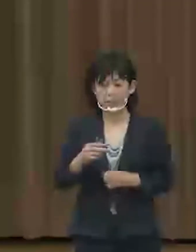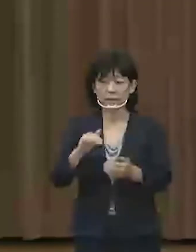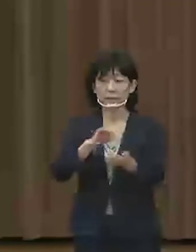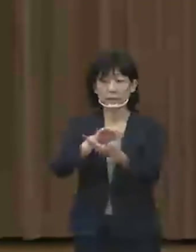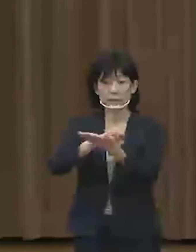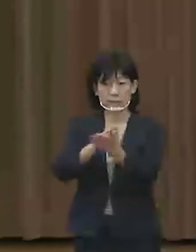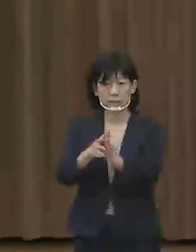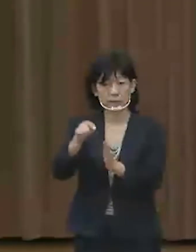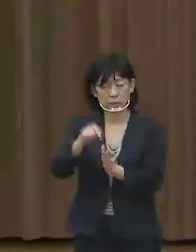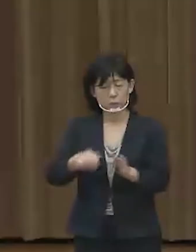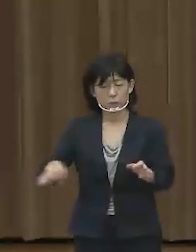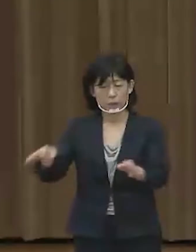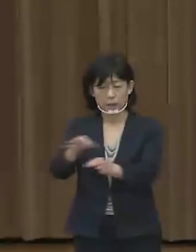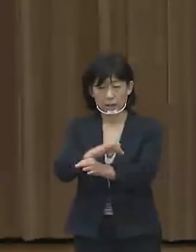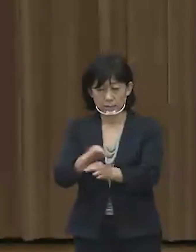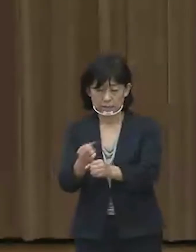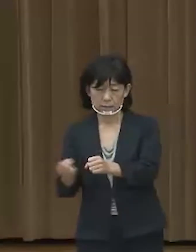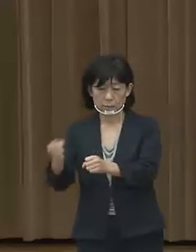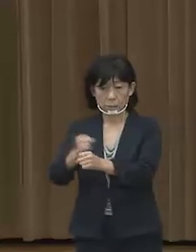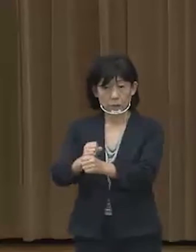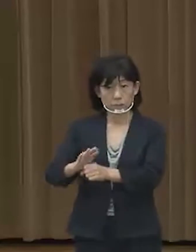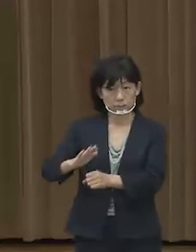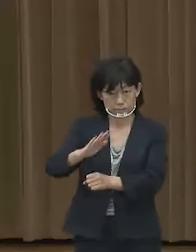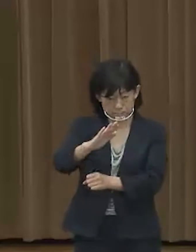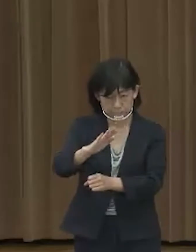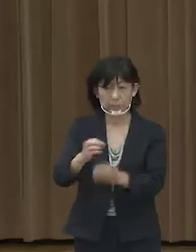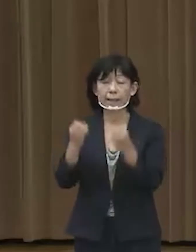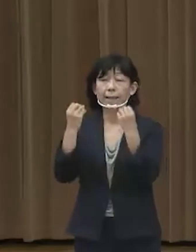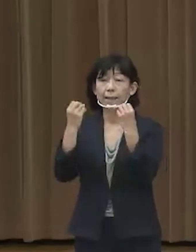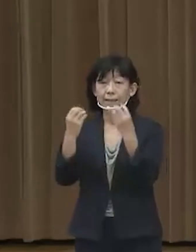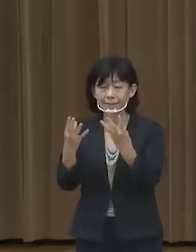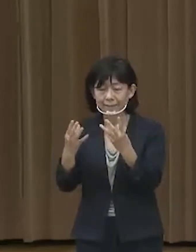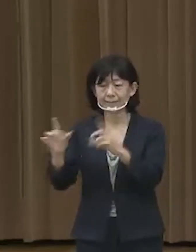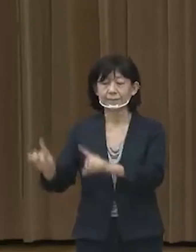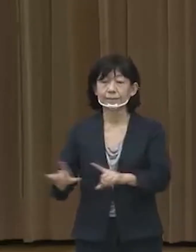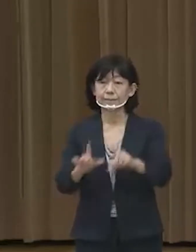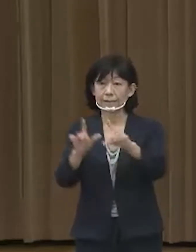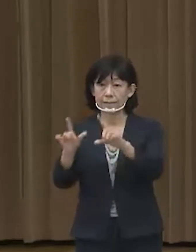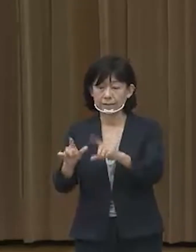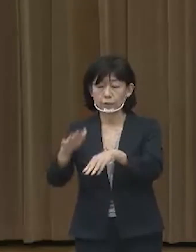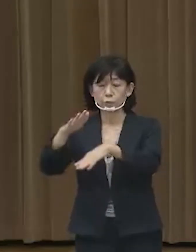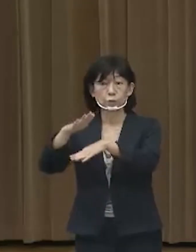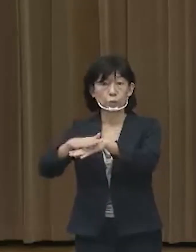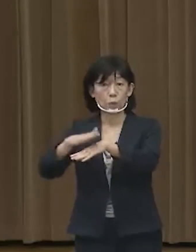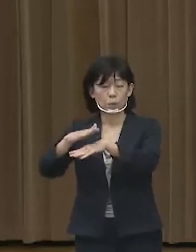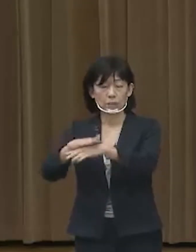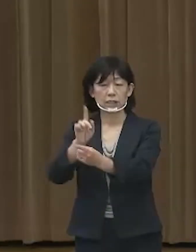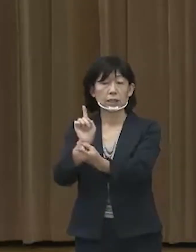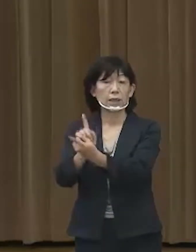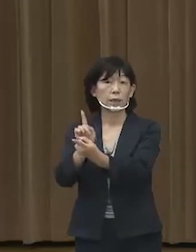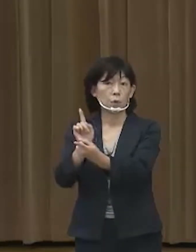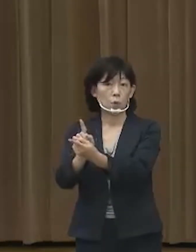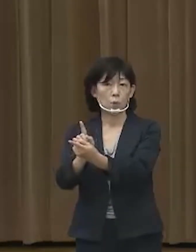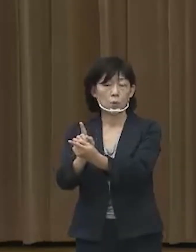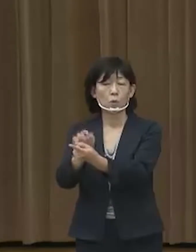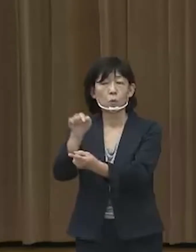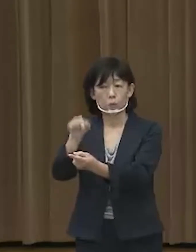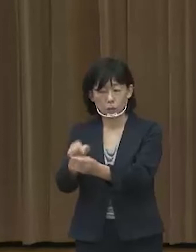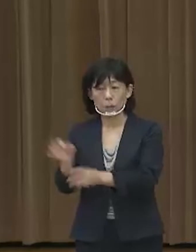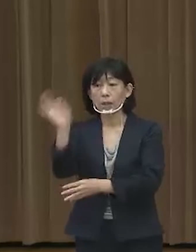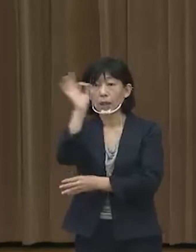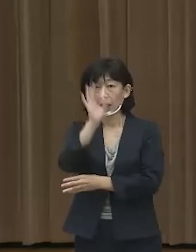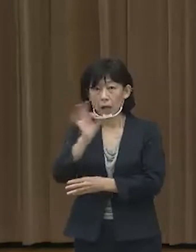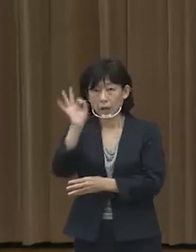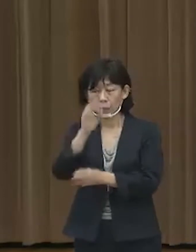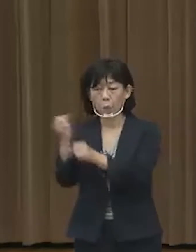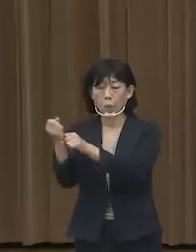経済活動の回復と新しい生活様式への対応として、観光応援キャンペーン